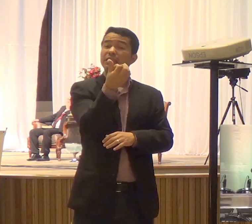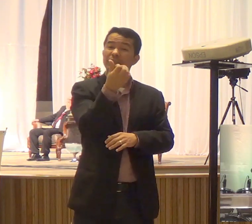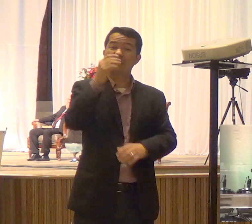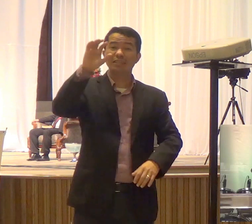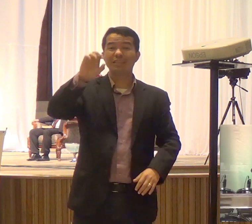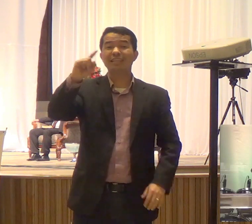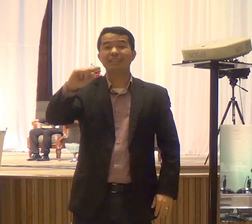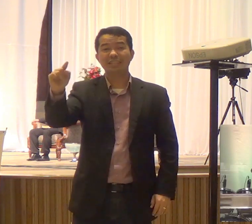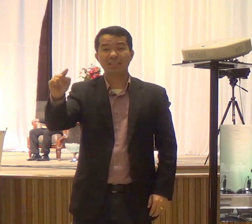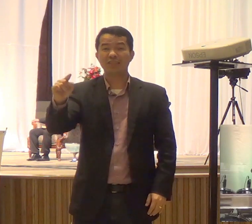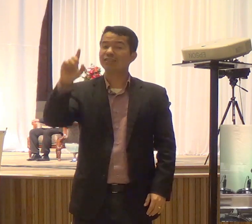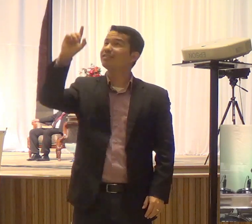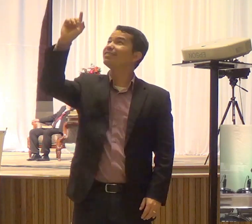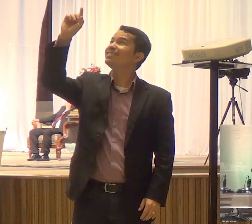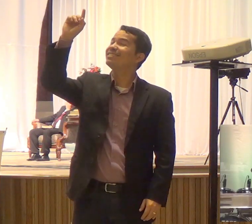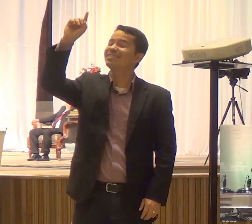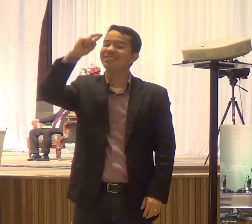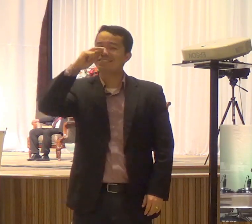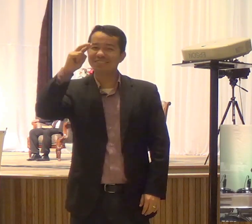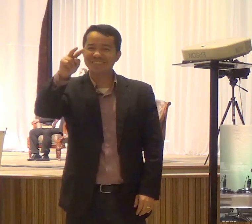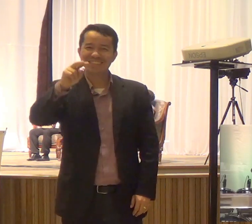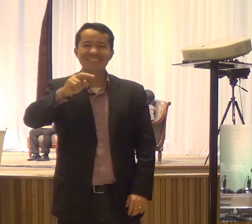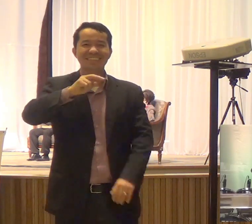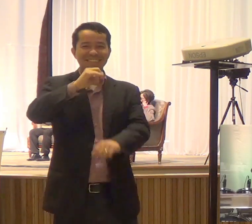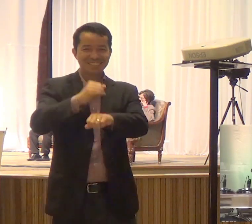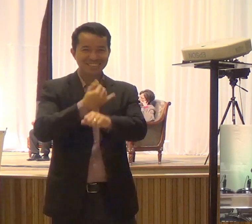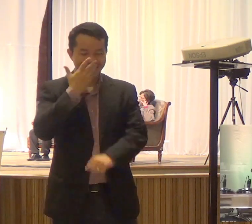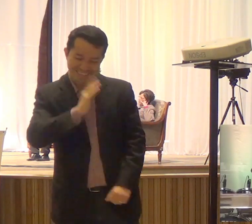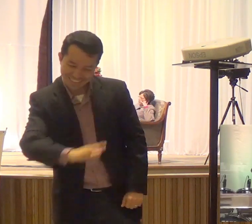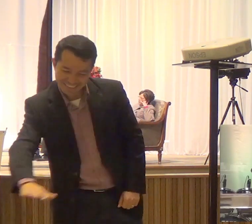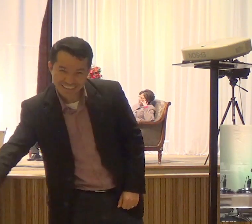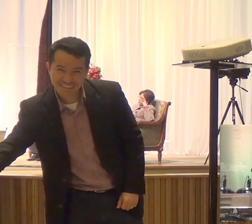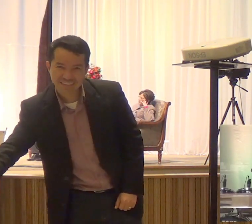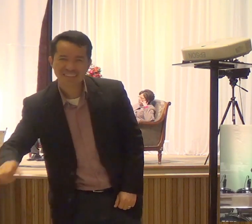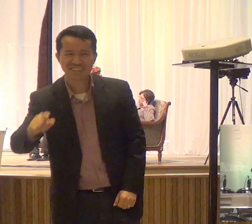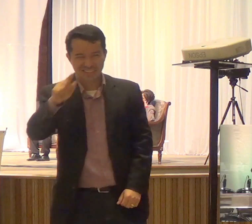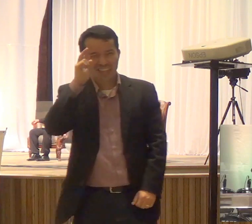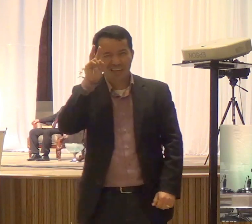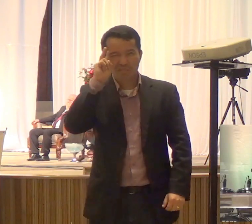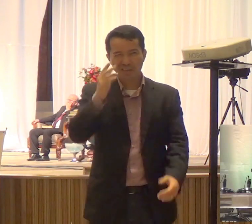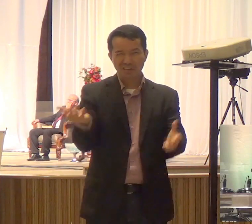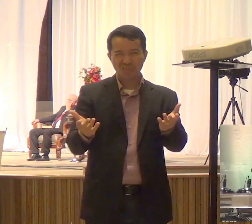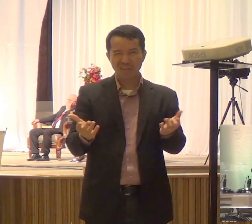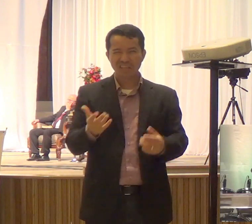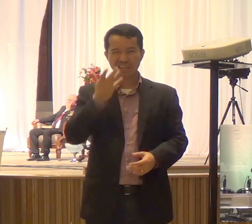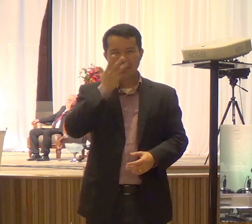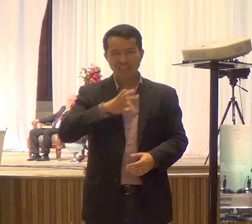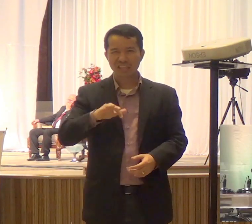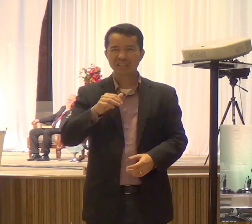Senhor considera Jerusalém como uma criancinha, e me lembrei tanto daquele menino que a gente viu morto na praia essa semana.